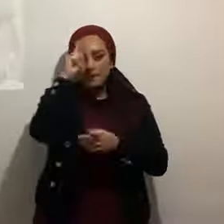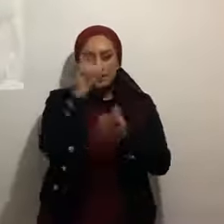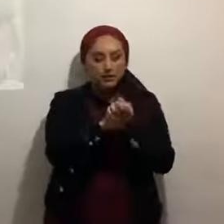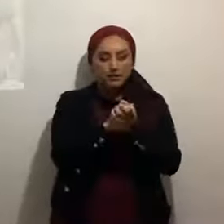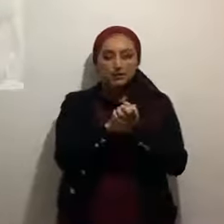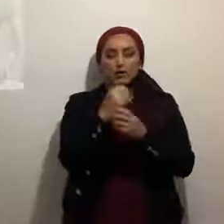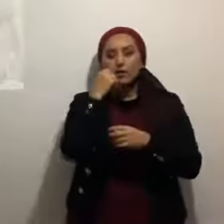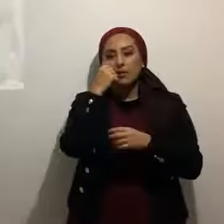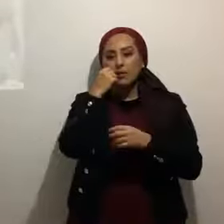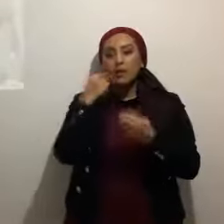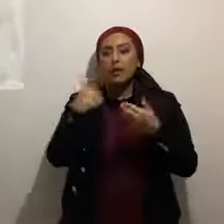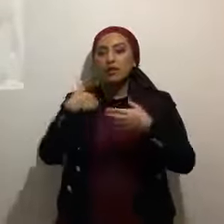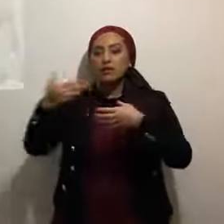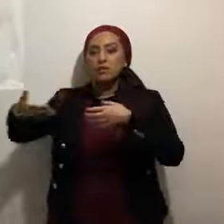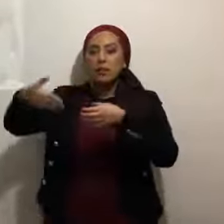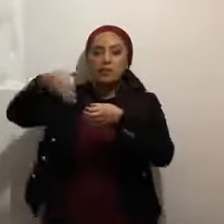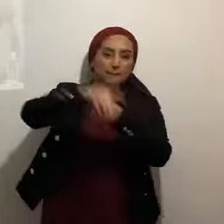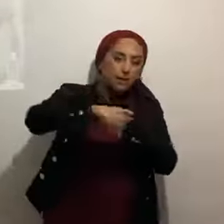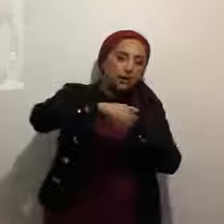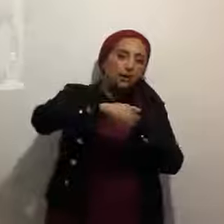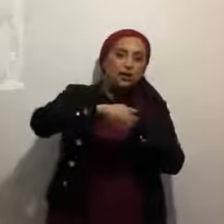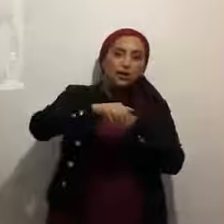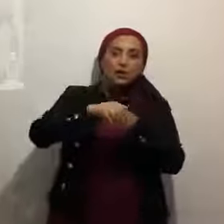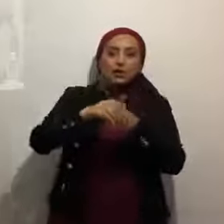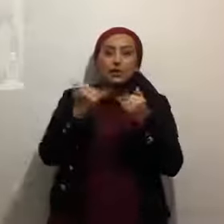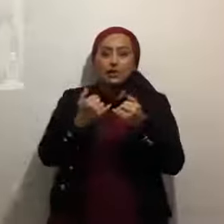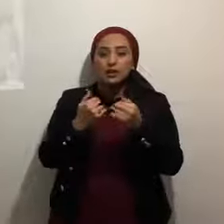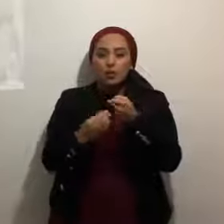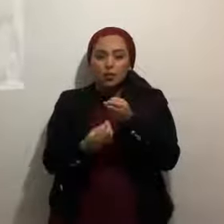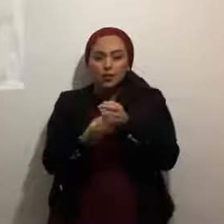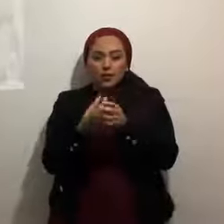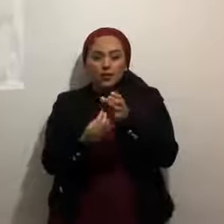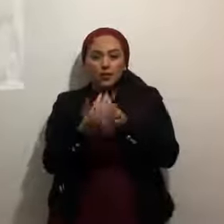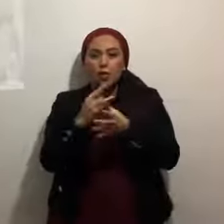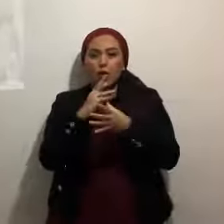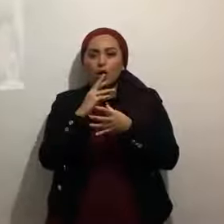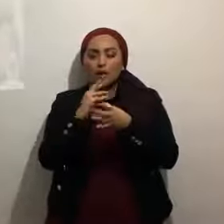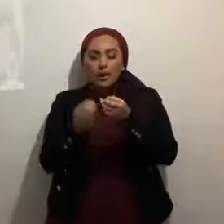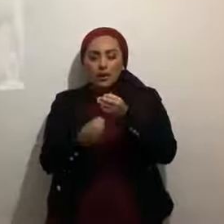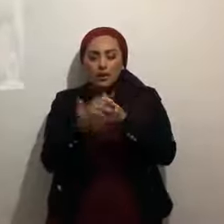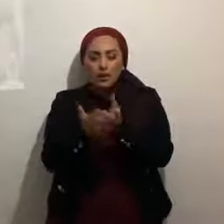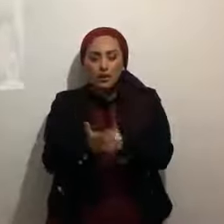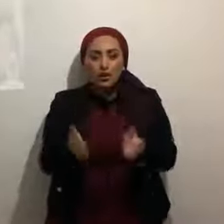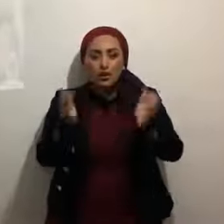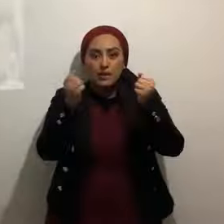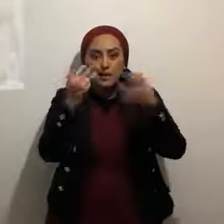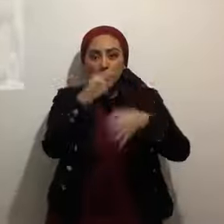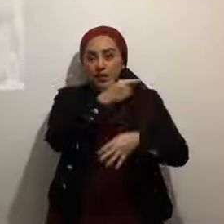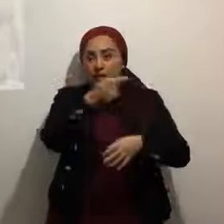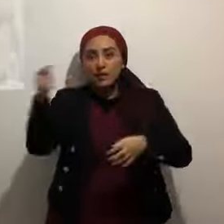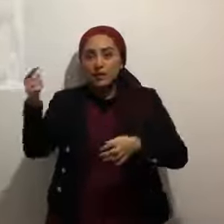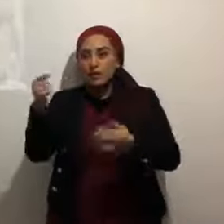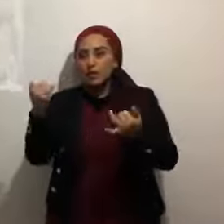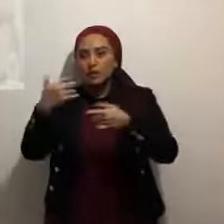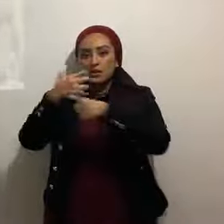y ha tapado el pozo que apenas empezaba a dar agua en muchos que ya no están, ya se